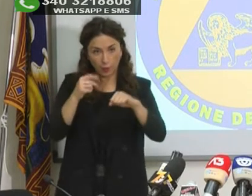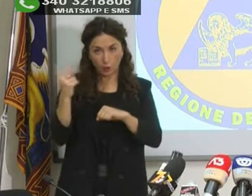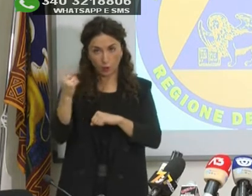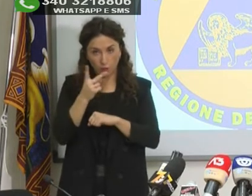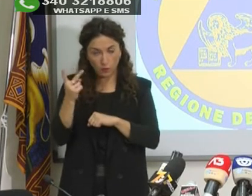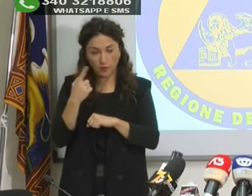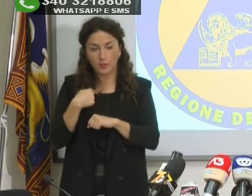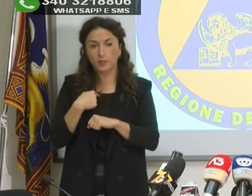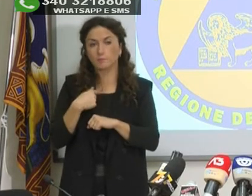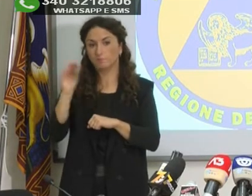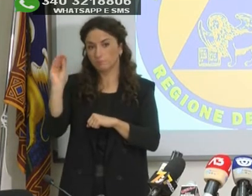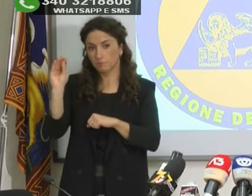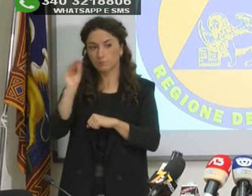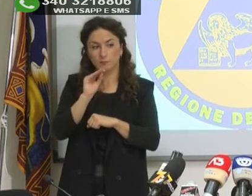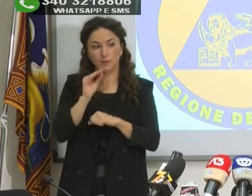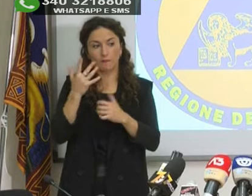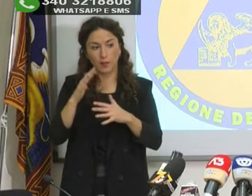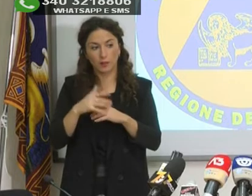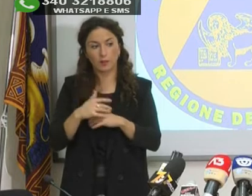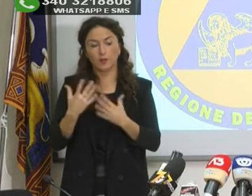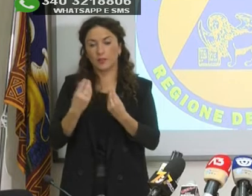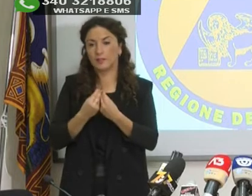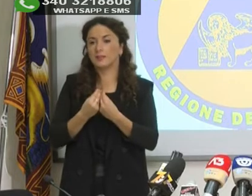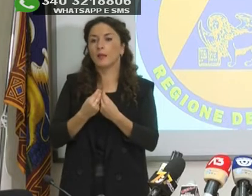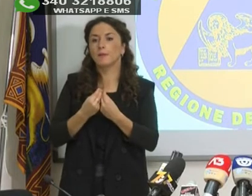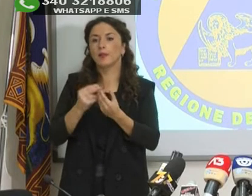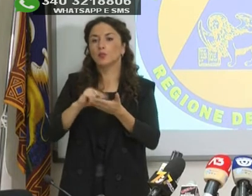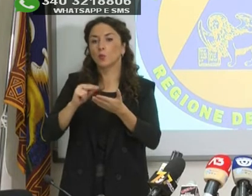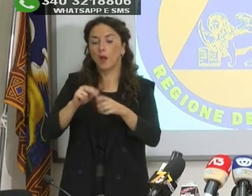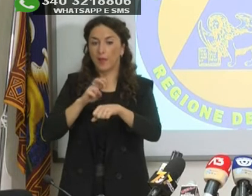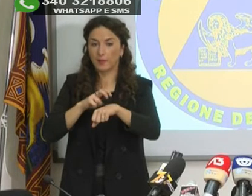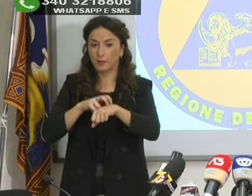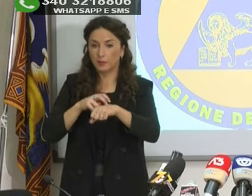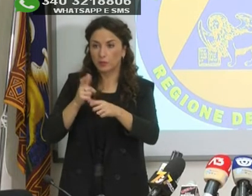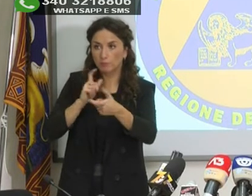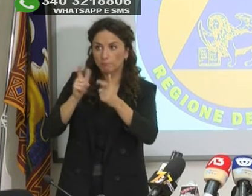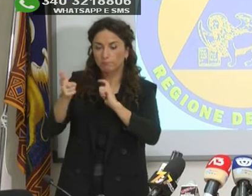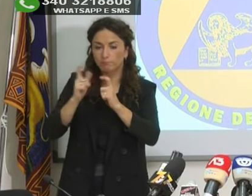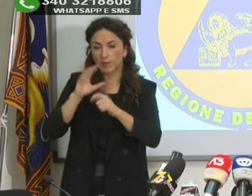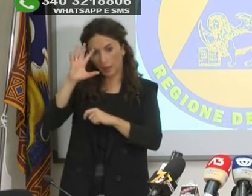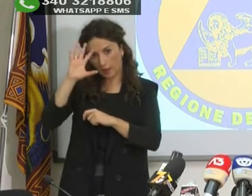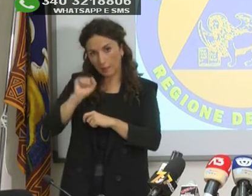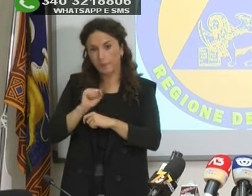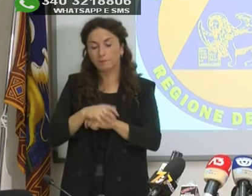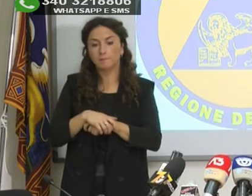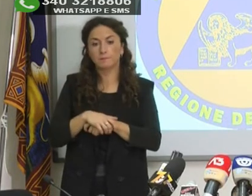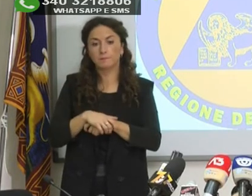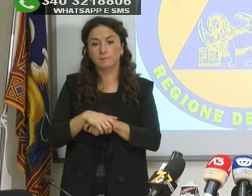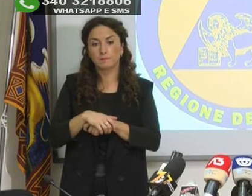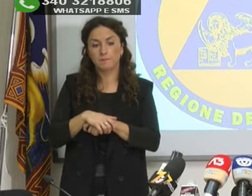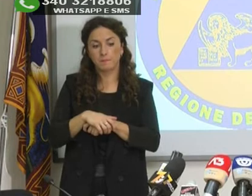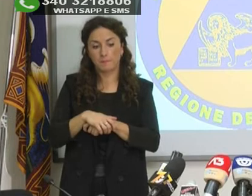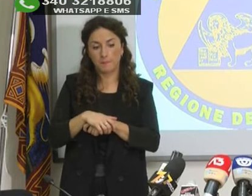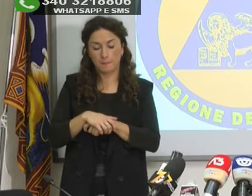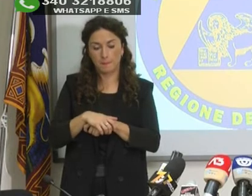con il preside della scuola di medicina, stiamo cercando di far sì che, appunto, oltre a